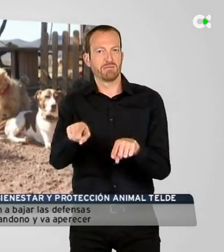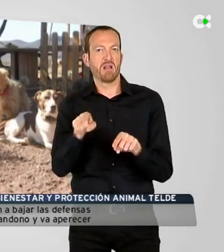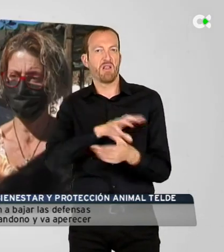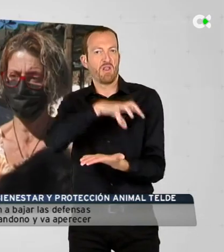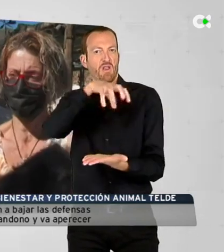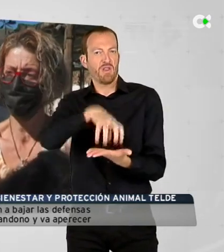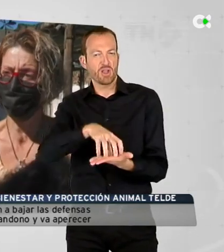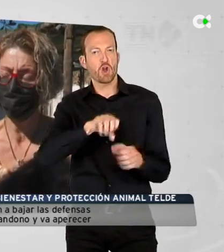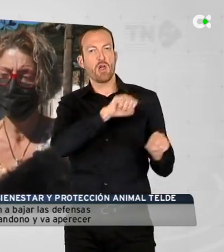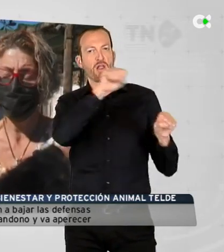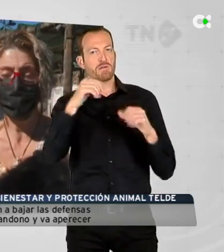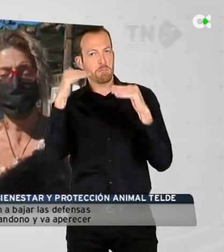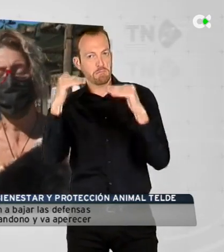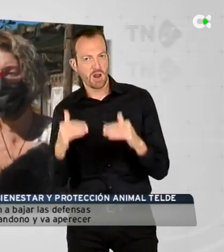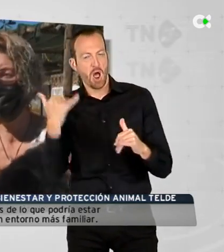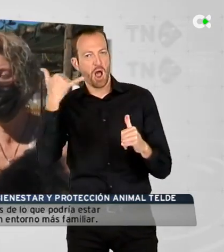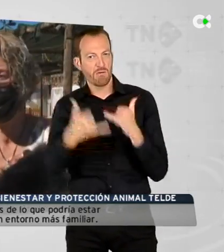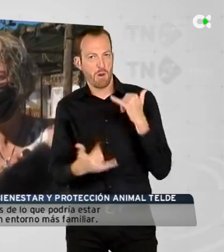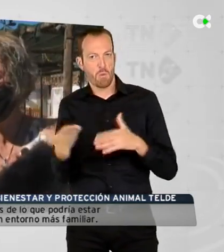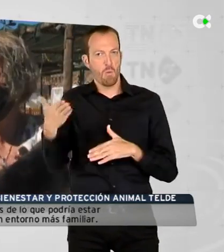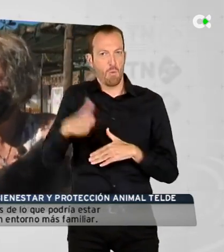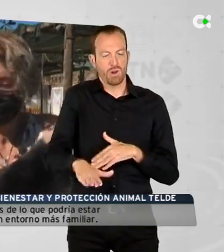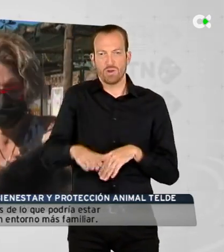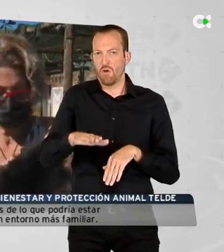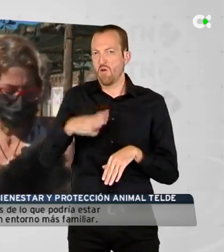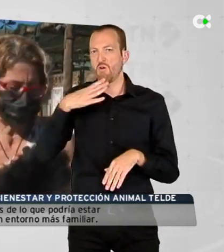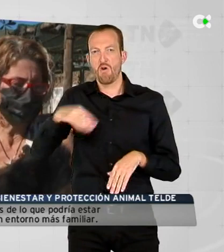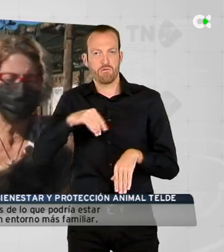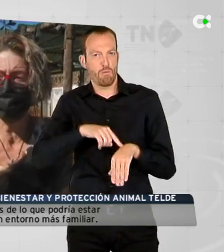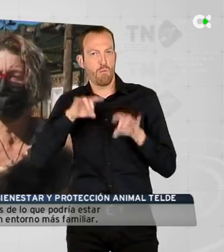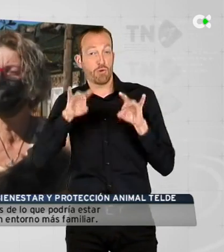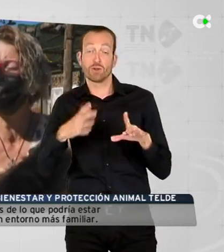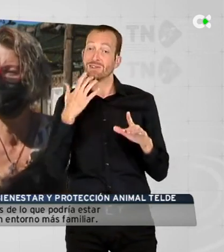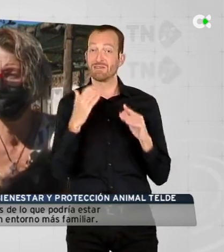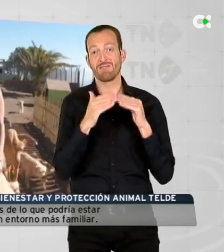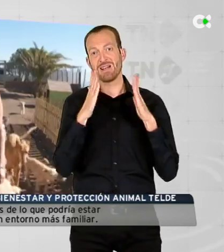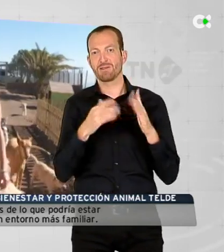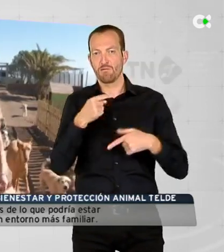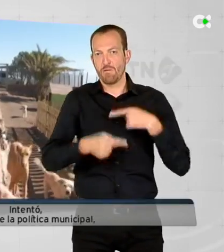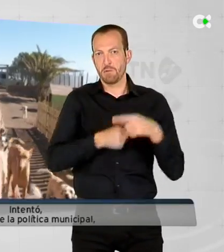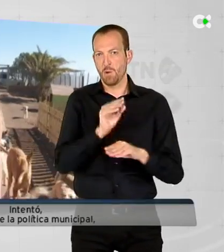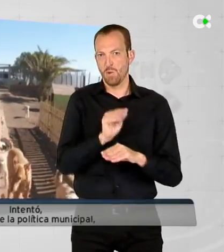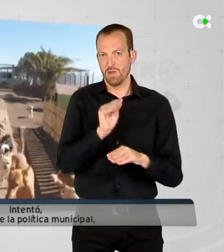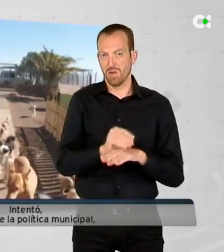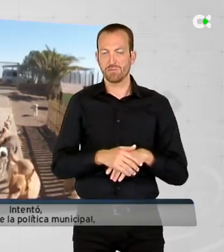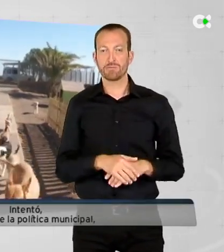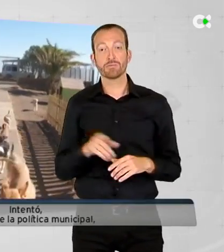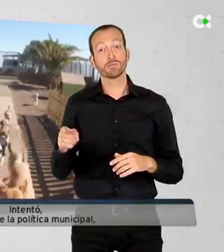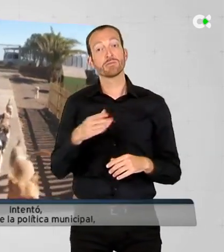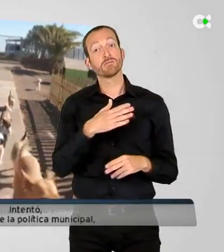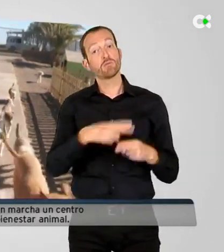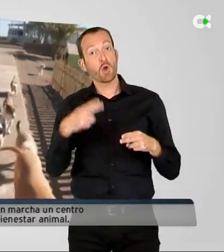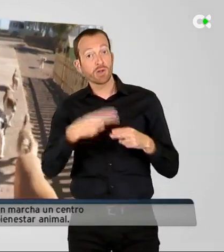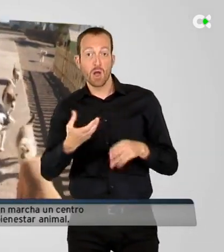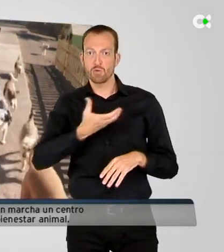bajar las defensas por el abandono y va a perecer mucho antes de lo que podría estar viviendo en un entorno más familiar. Intentó, través de la política